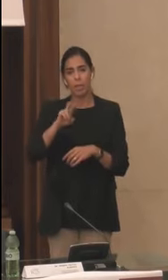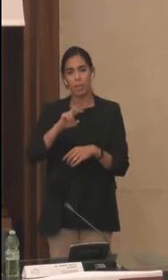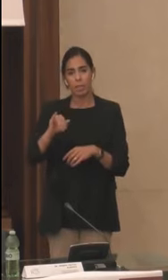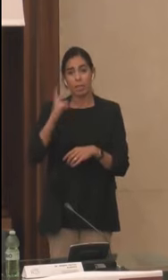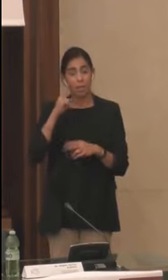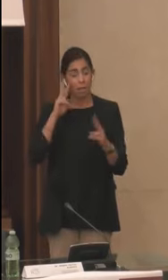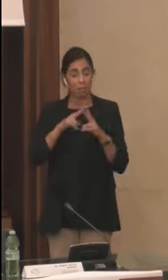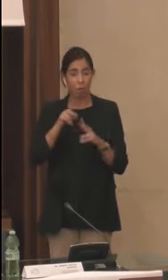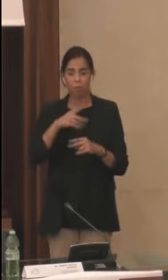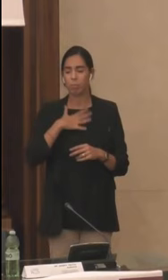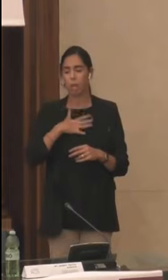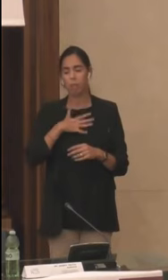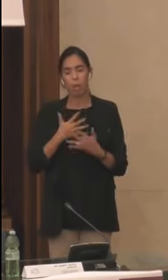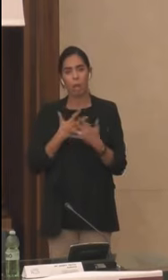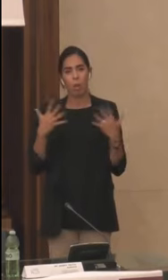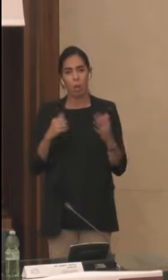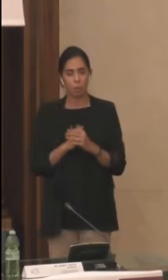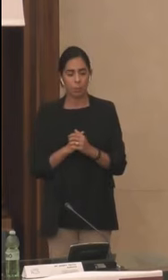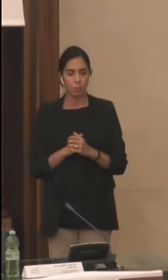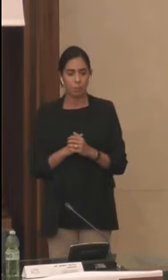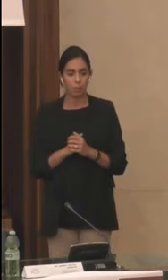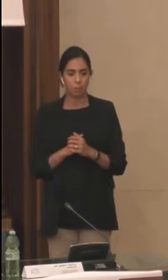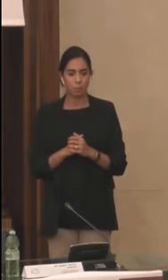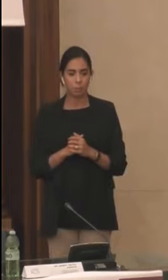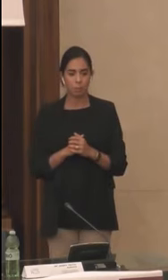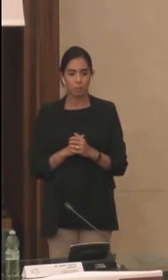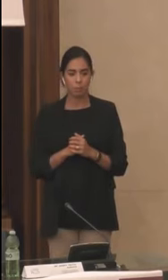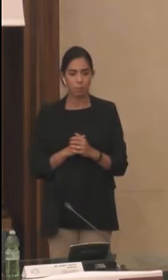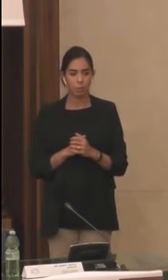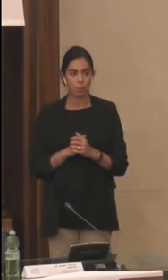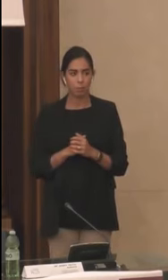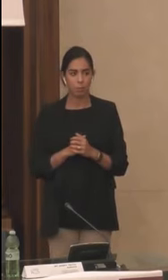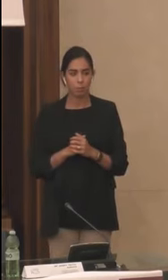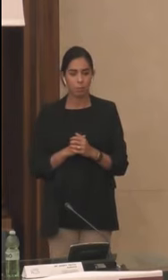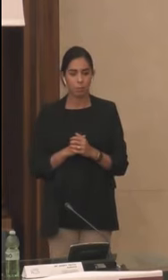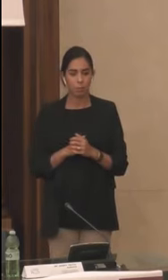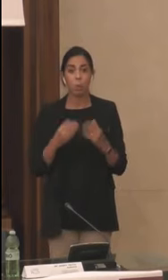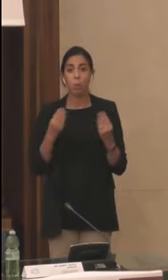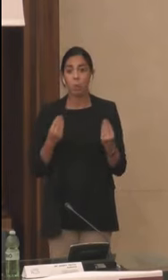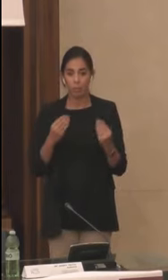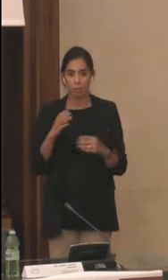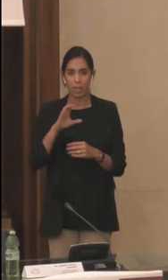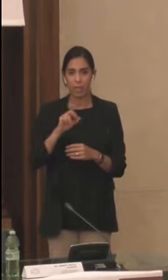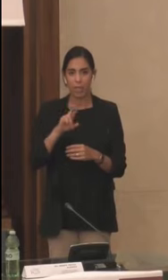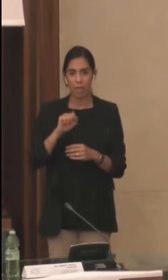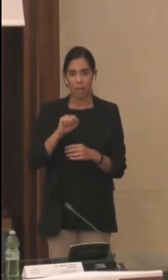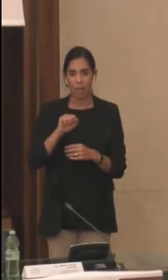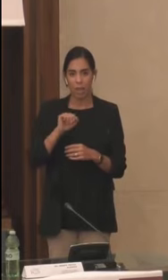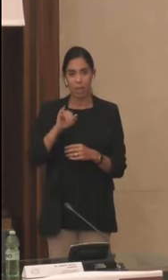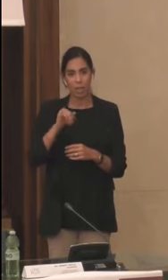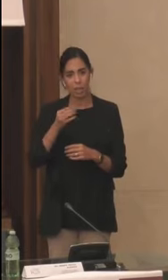a los argentinos Héctor Carvalho, Alejandro Korolewski y Roberto Gir. Sus trabajos ya están publicados en el